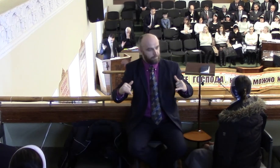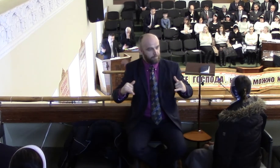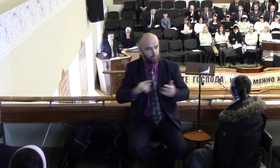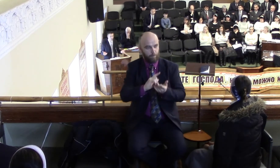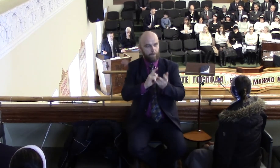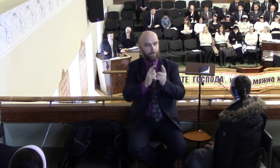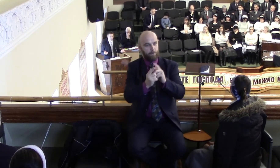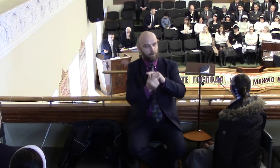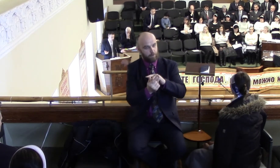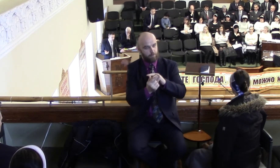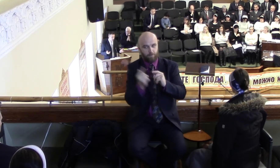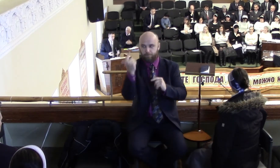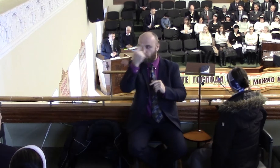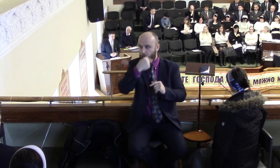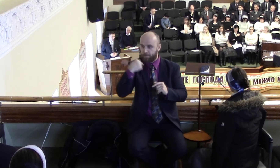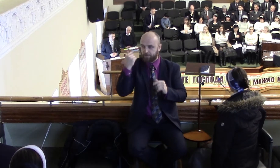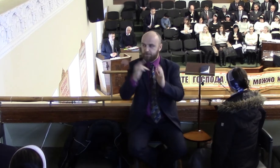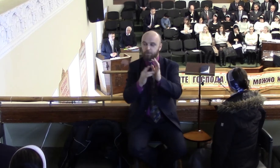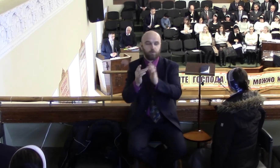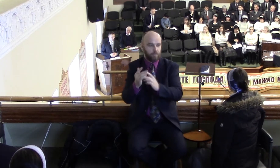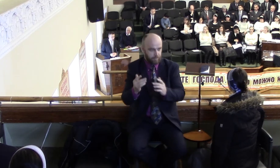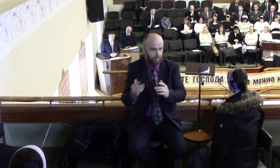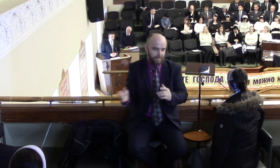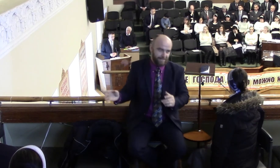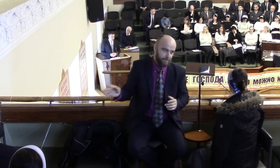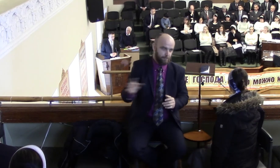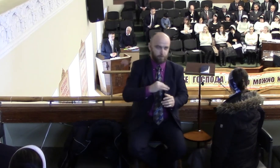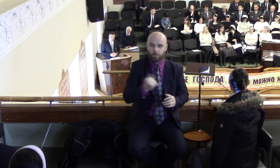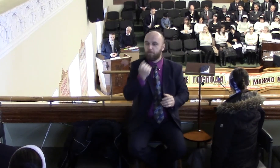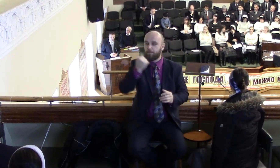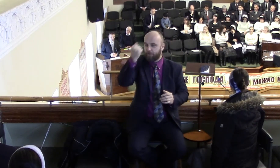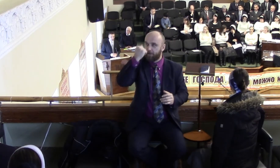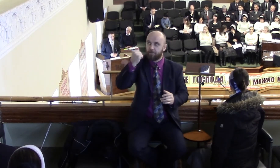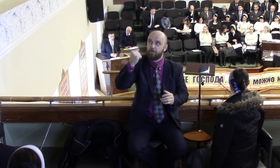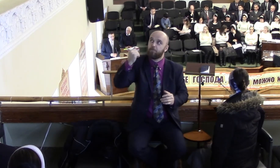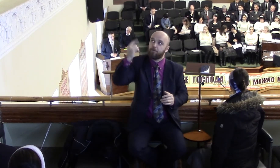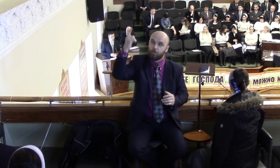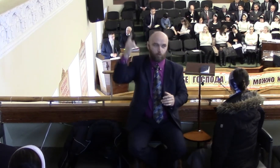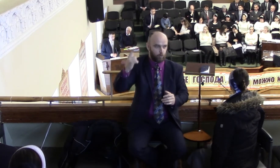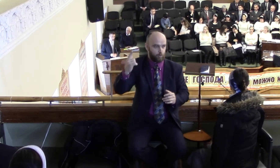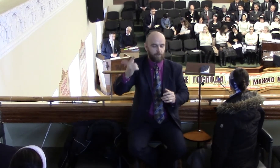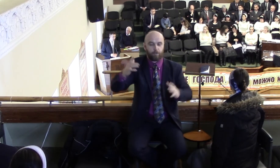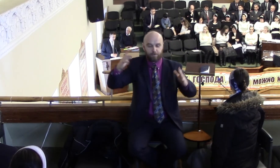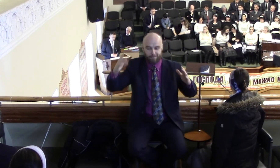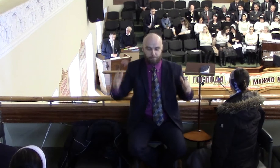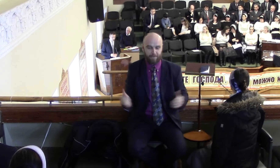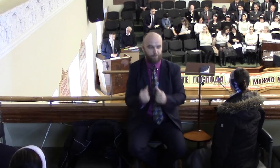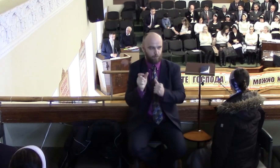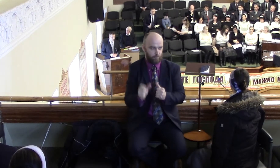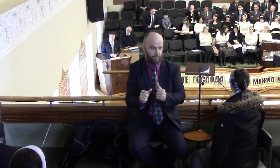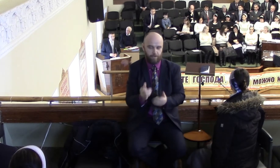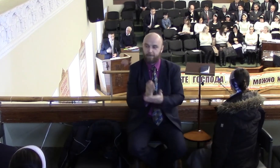вот за все это нам нужно быть благодарными Господу. Спасенный человек имеет огромнейшую